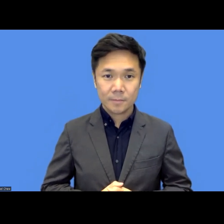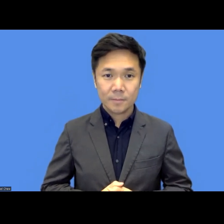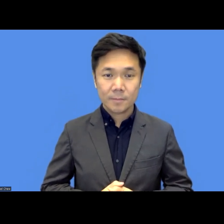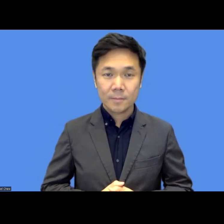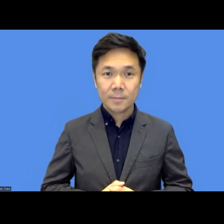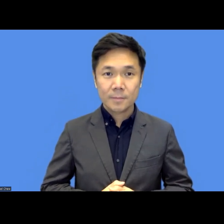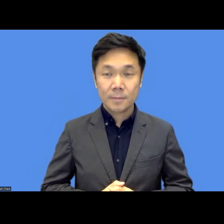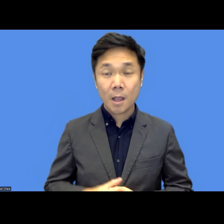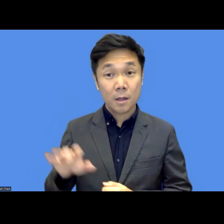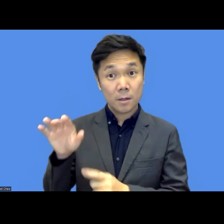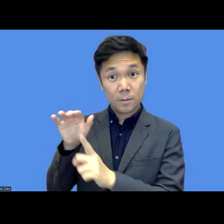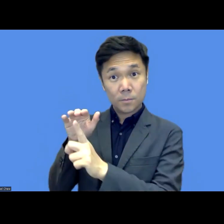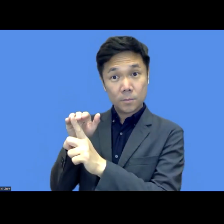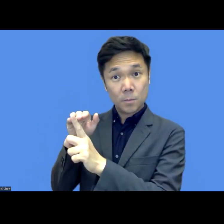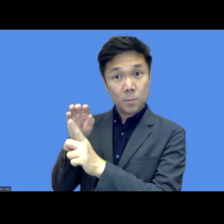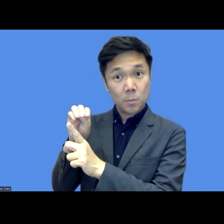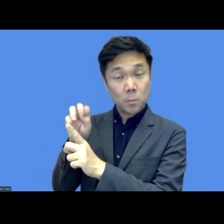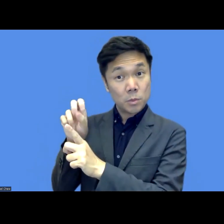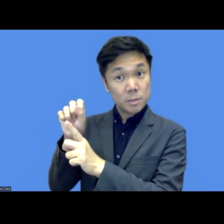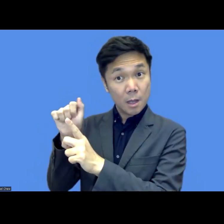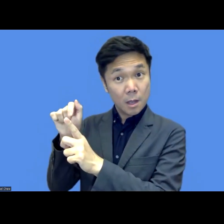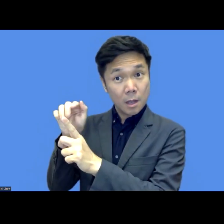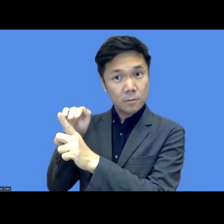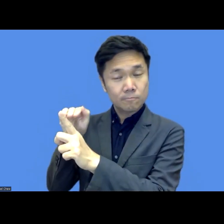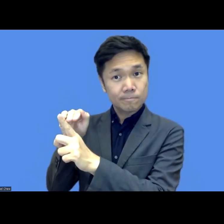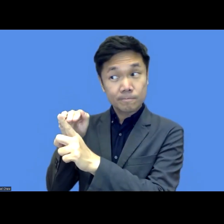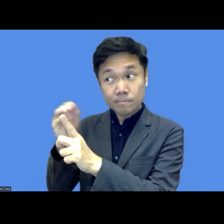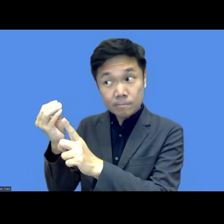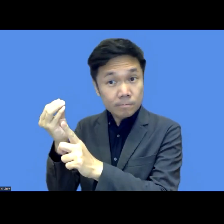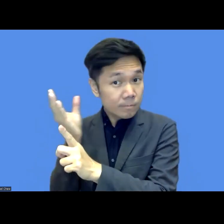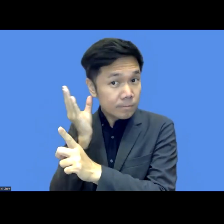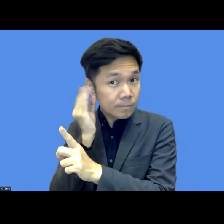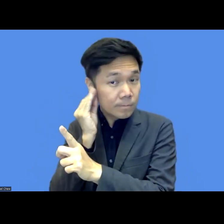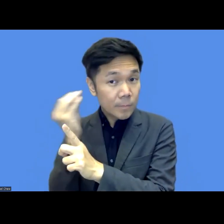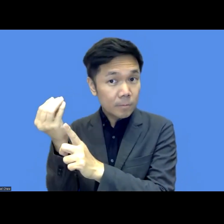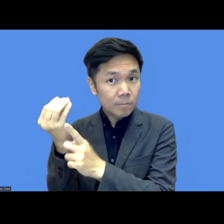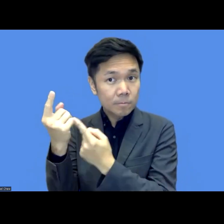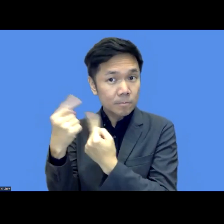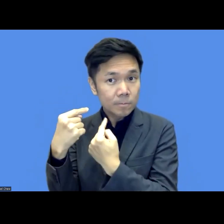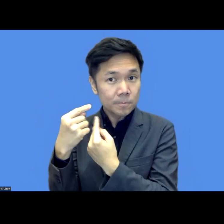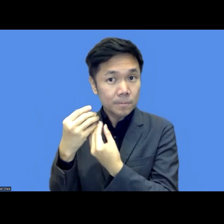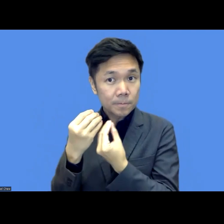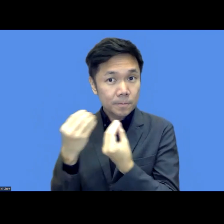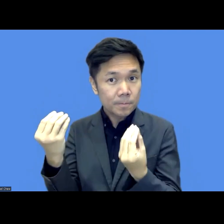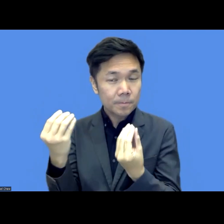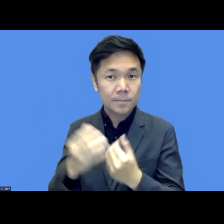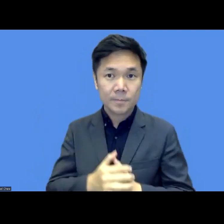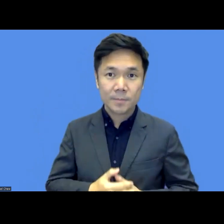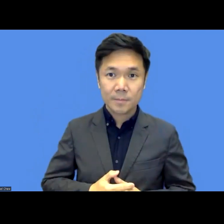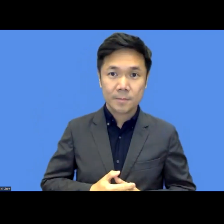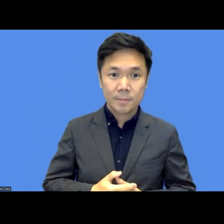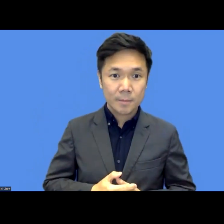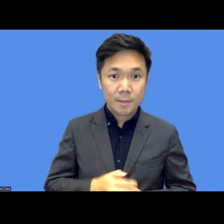Musa, are you still with us? I Musa, ¿estás todavía con nosotros? No te podemos oír. saw other comments on working